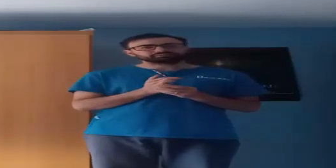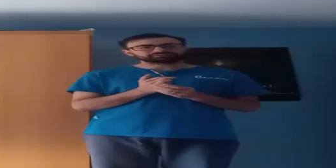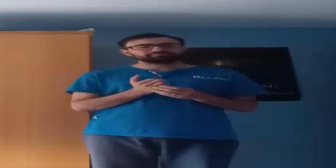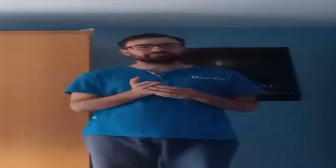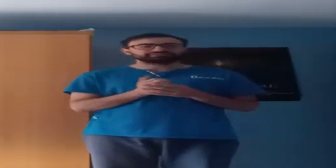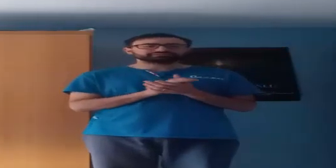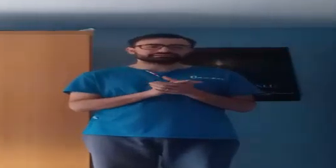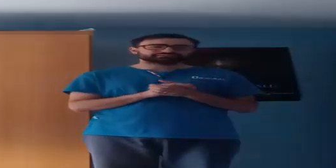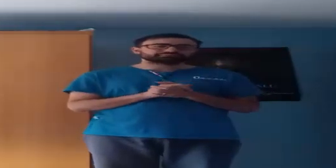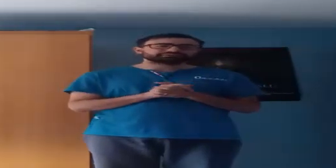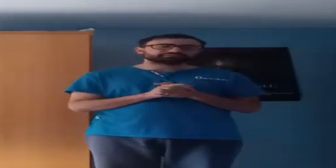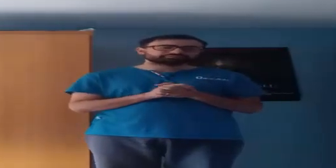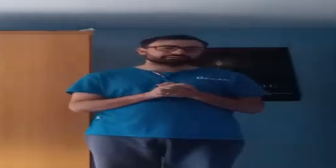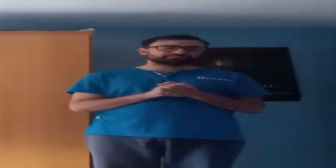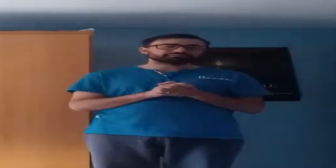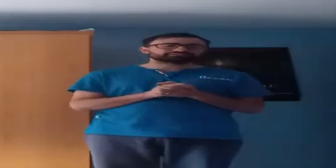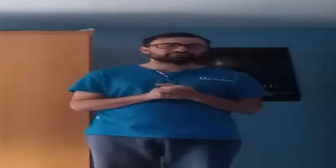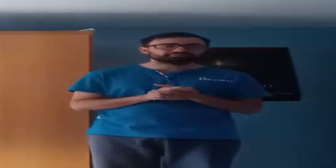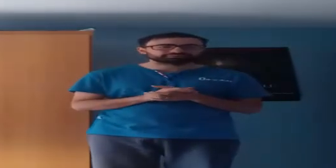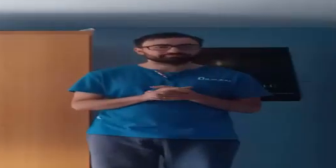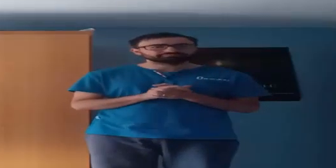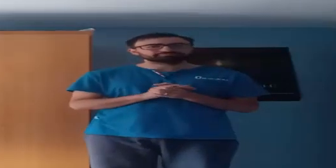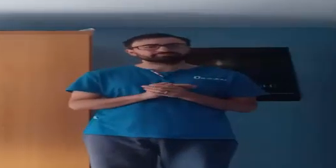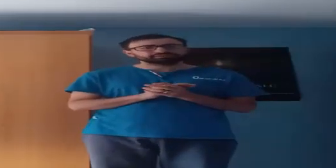aguas dulces que se había enamorado de este joven.